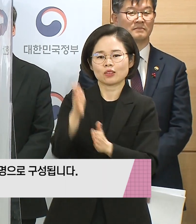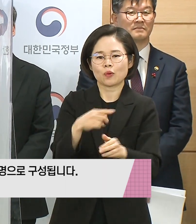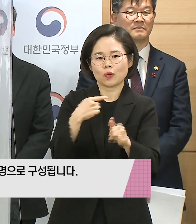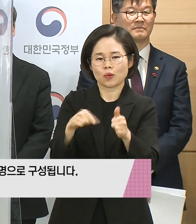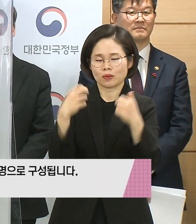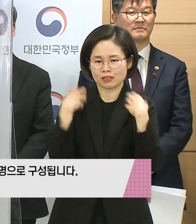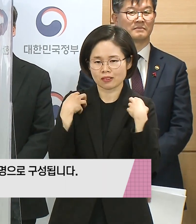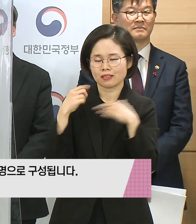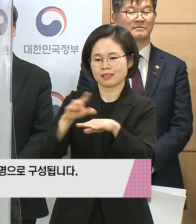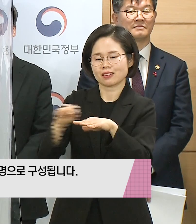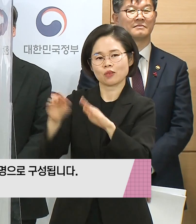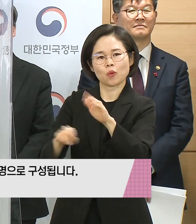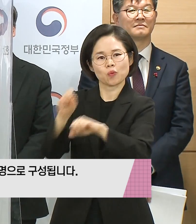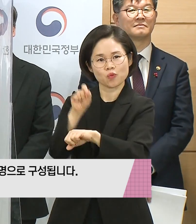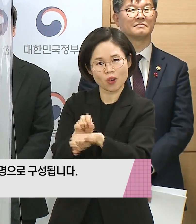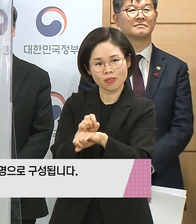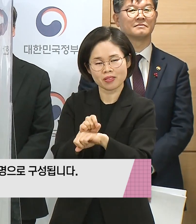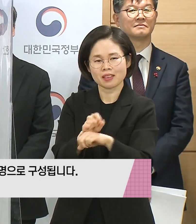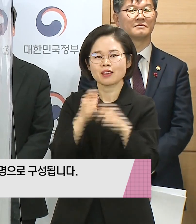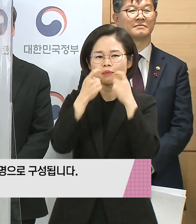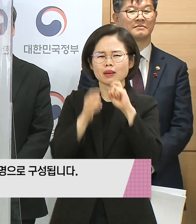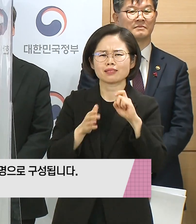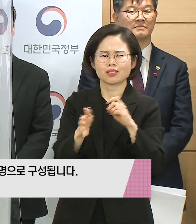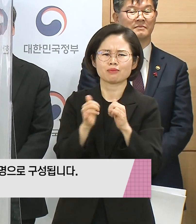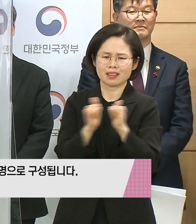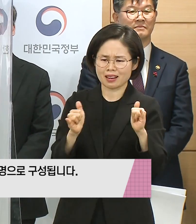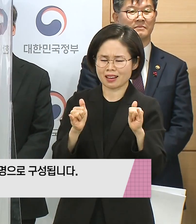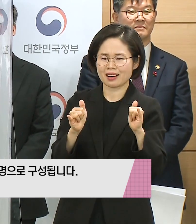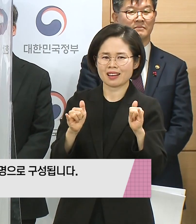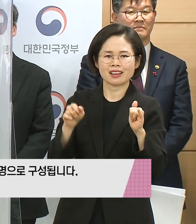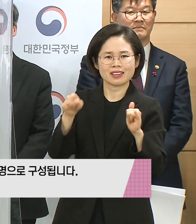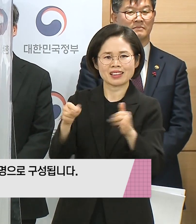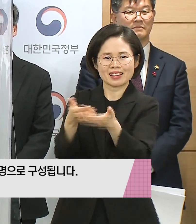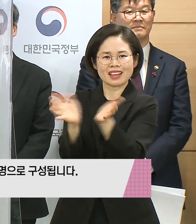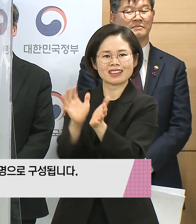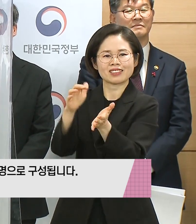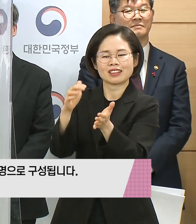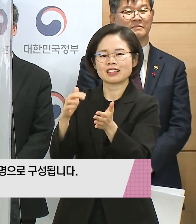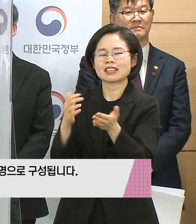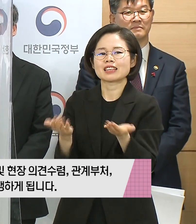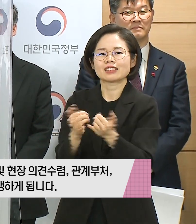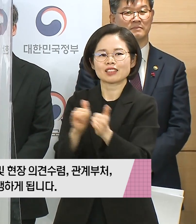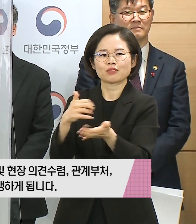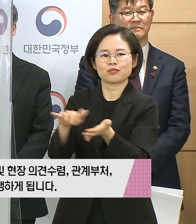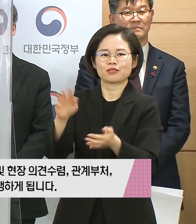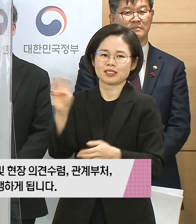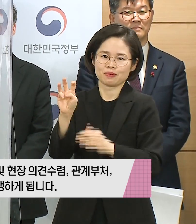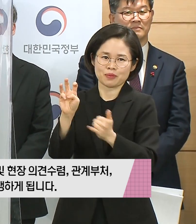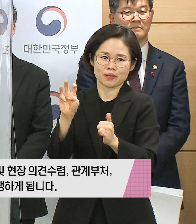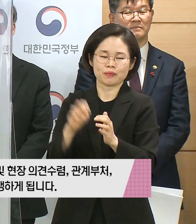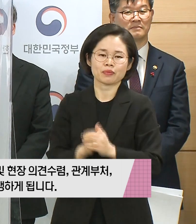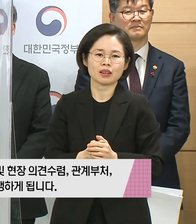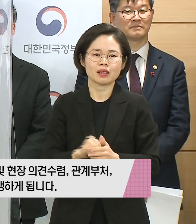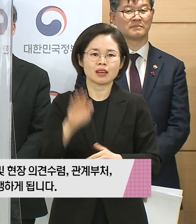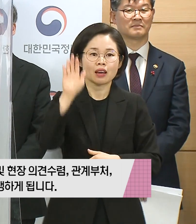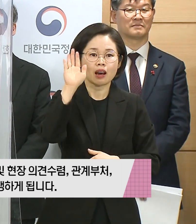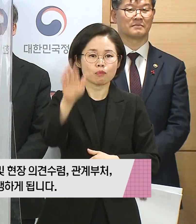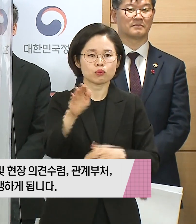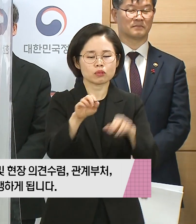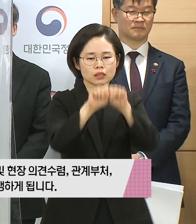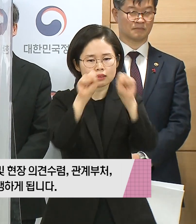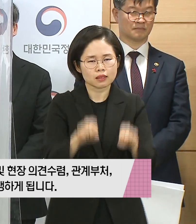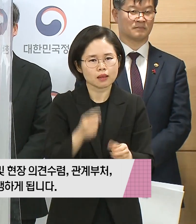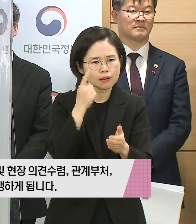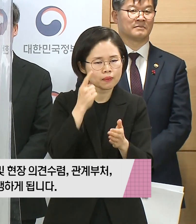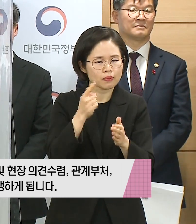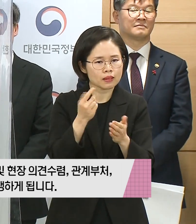지자체 공무원과 민간의 전문가 등 30여 명으로 구성됩니다. 앞으로 제도 개선 사항